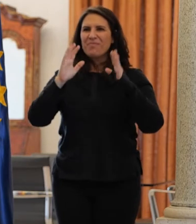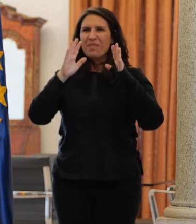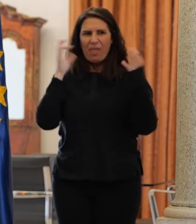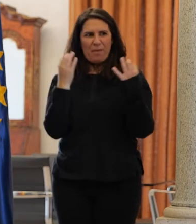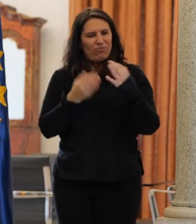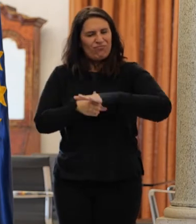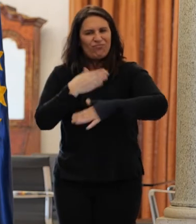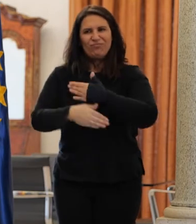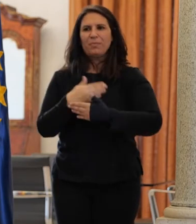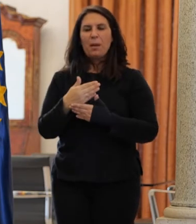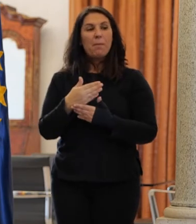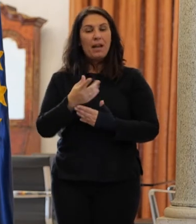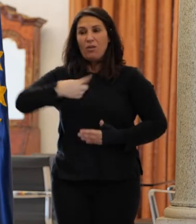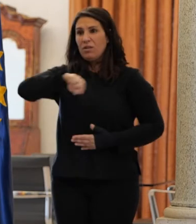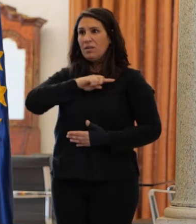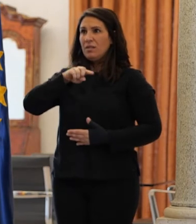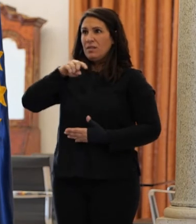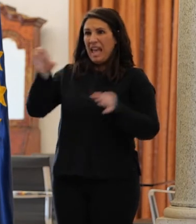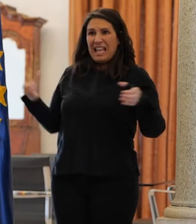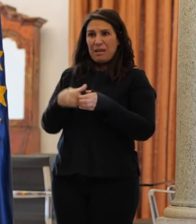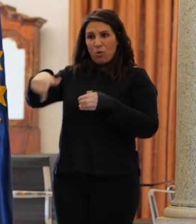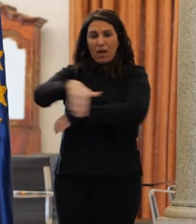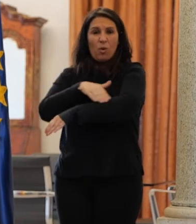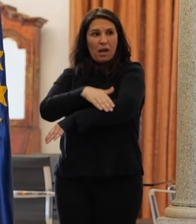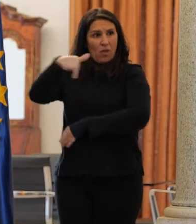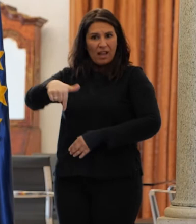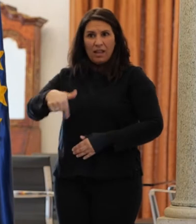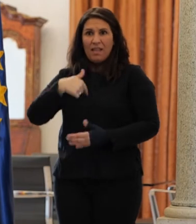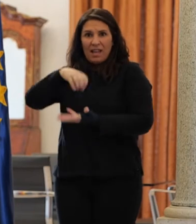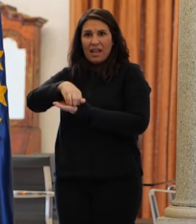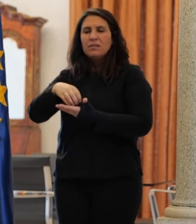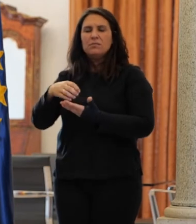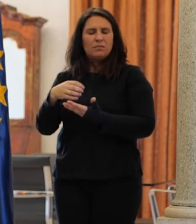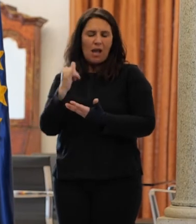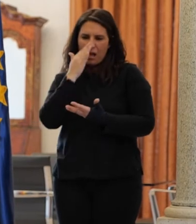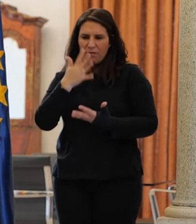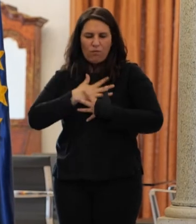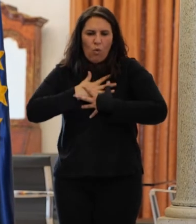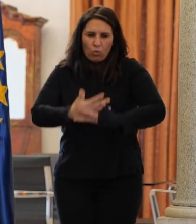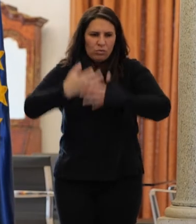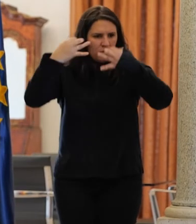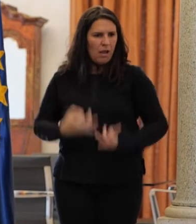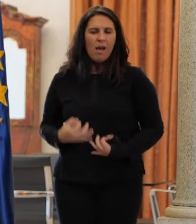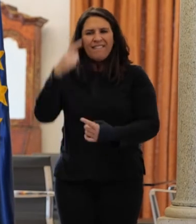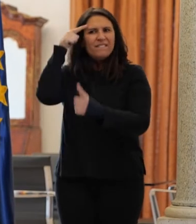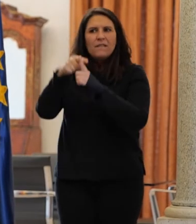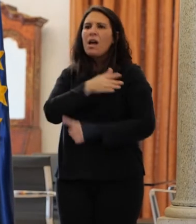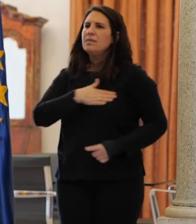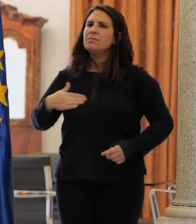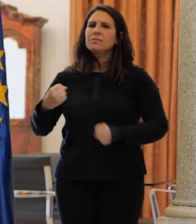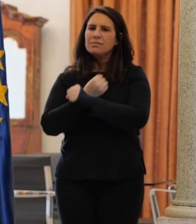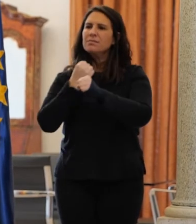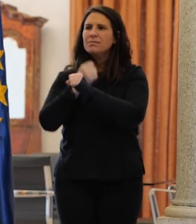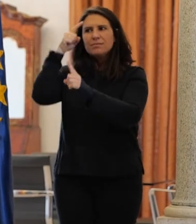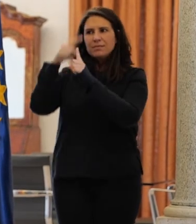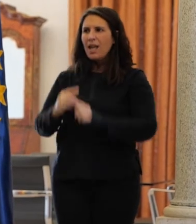en esta casa, en este equipo ministerial, en este gobierno, una pretensión, una voluntad firme de trabajar